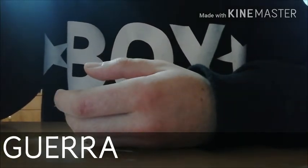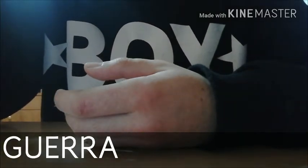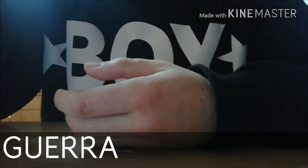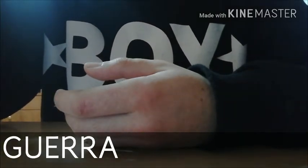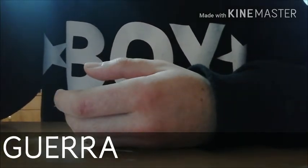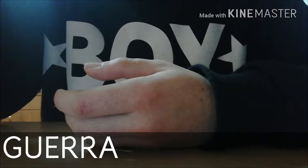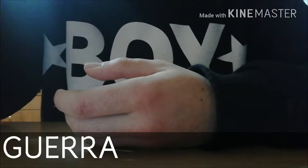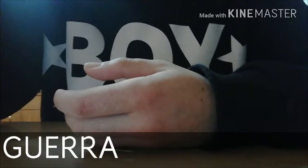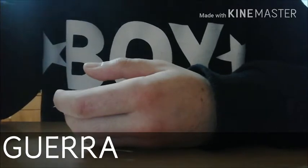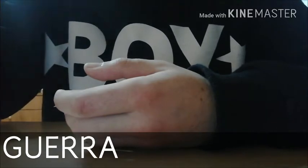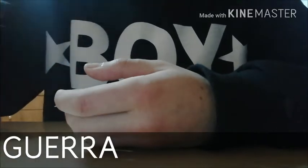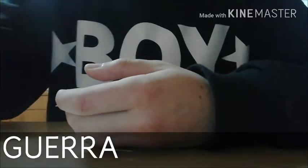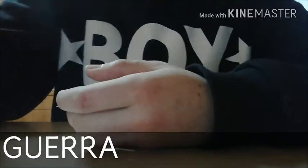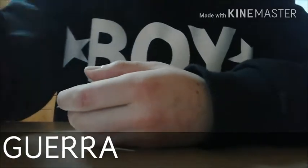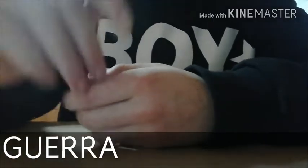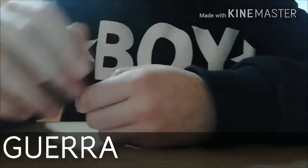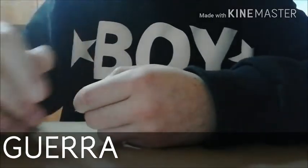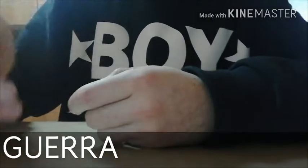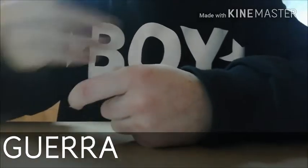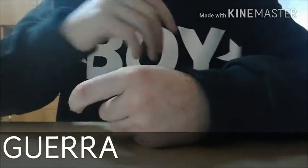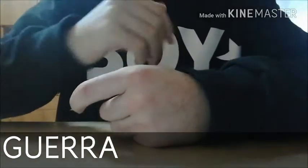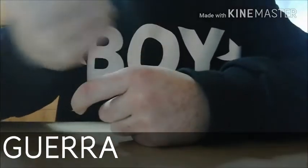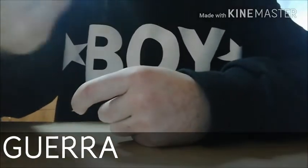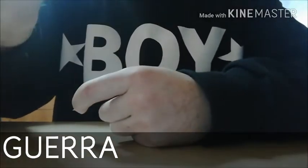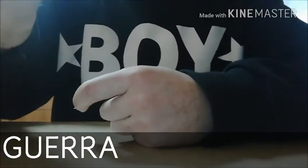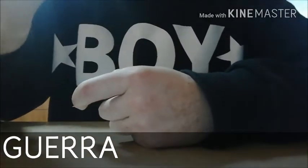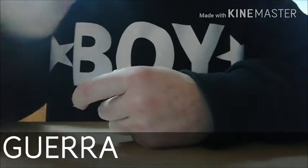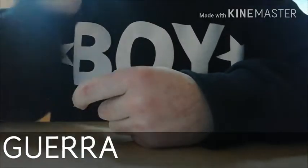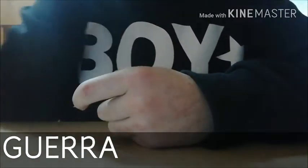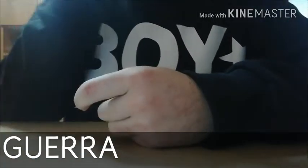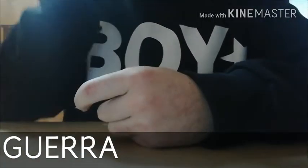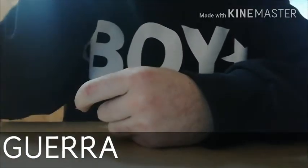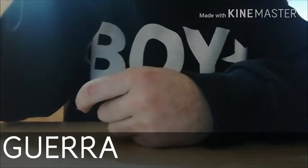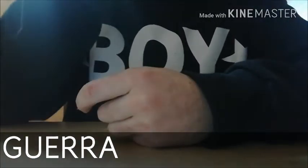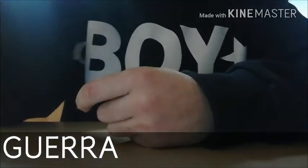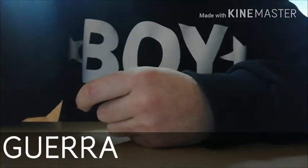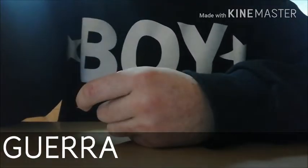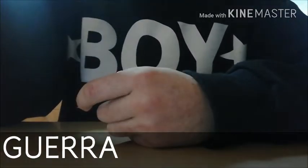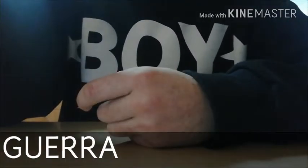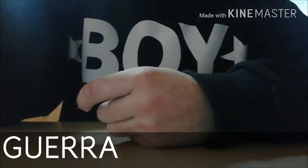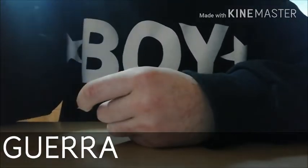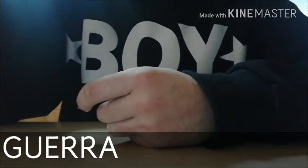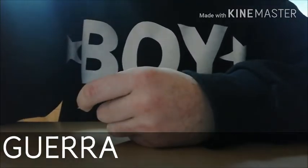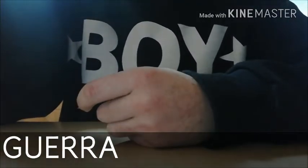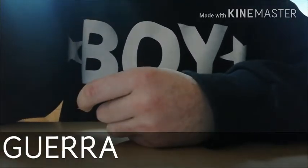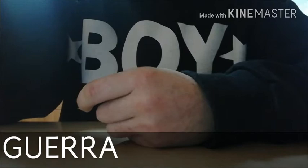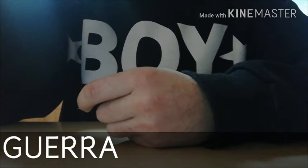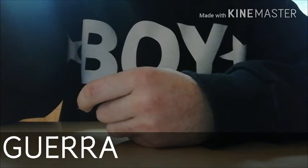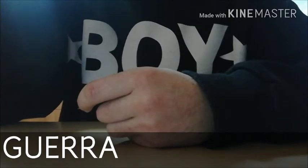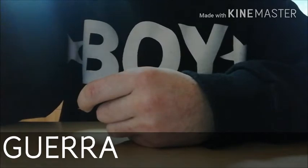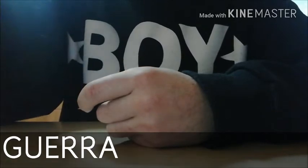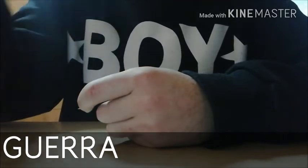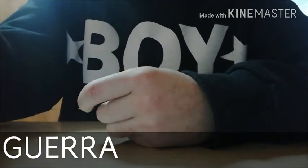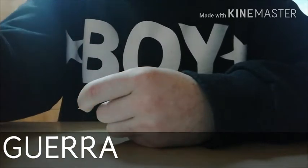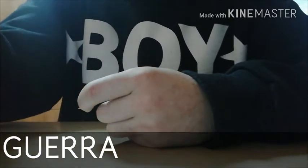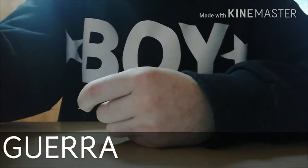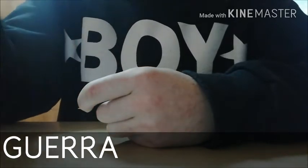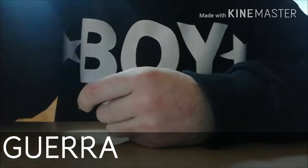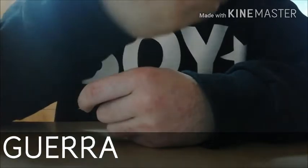archi con veloci pensiamo norma in alto giorno allora in questo video appare la parola guerra molti di voi